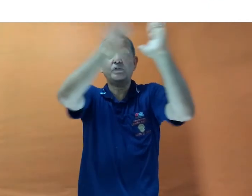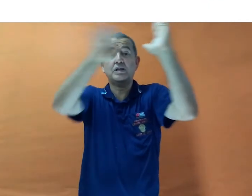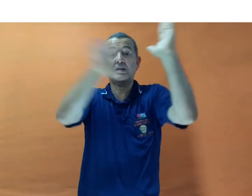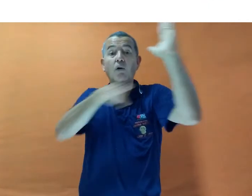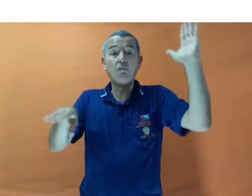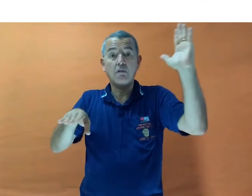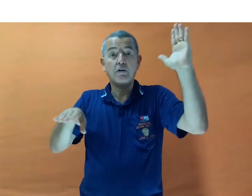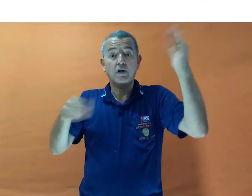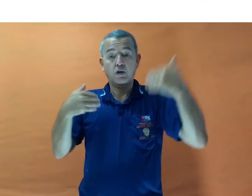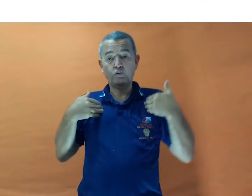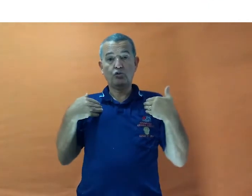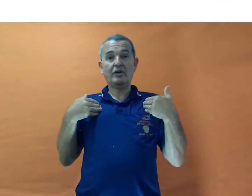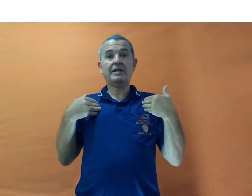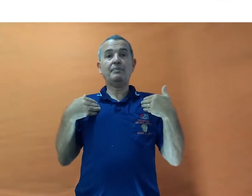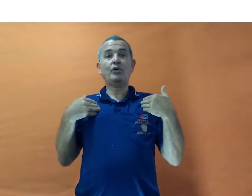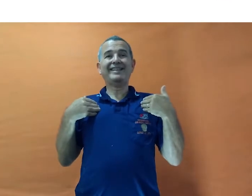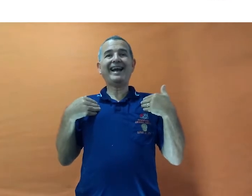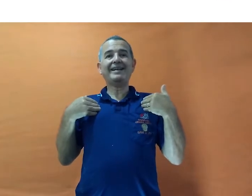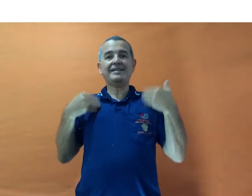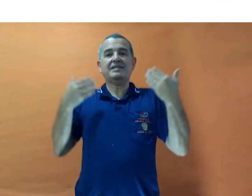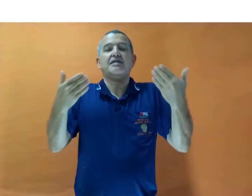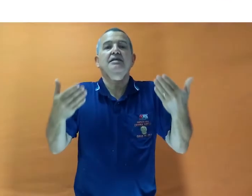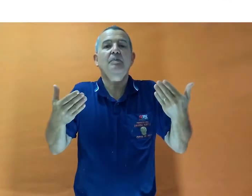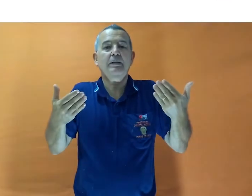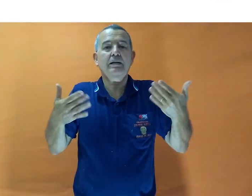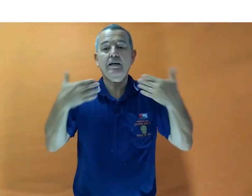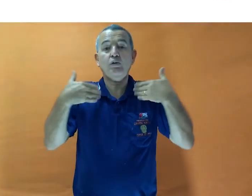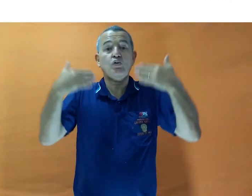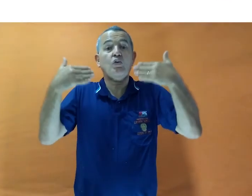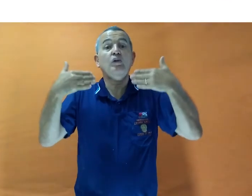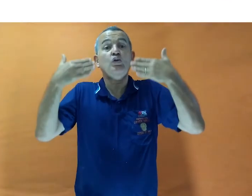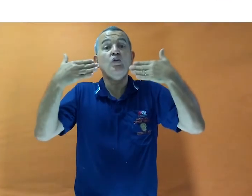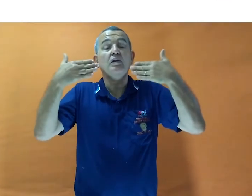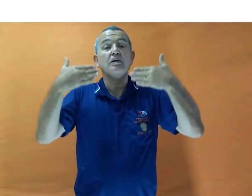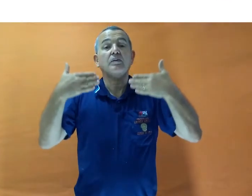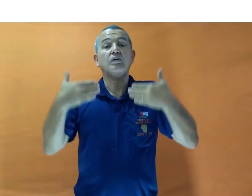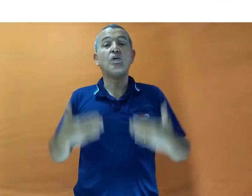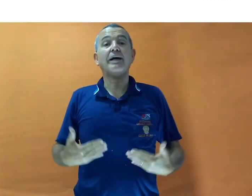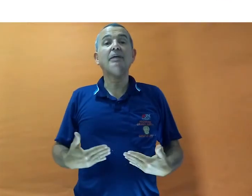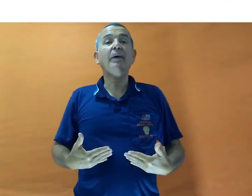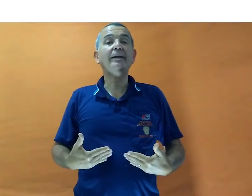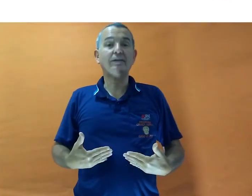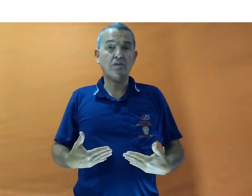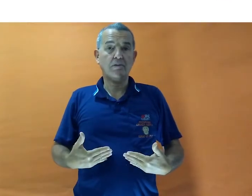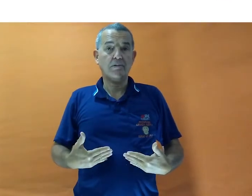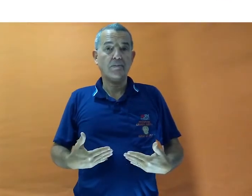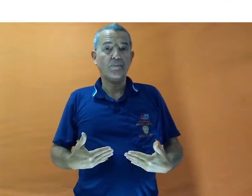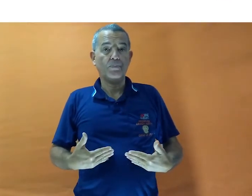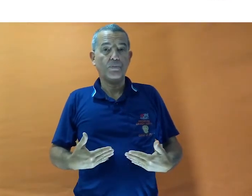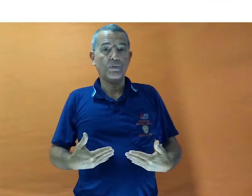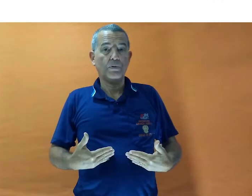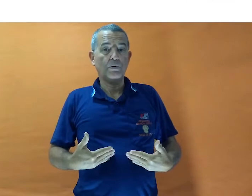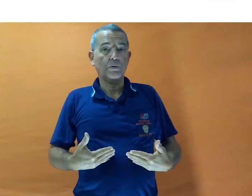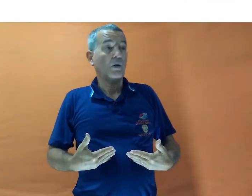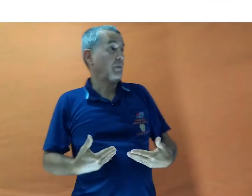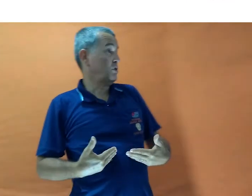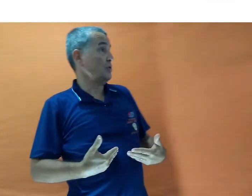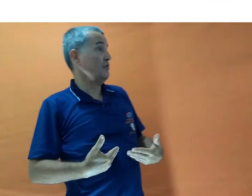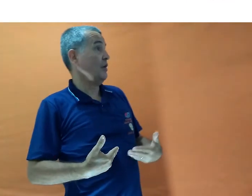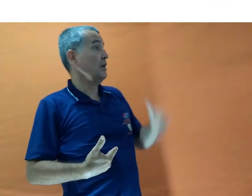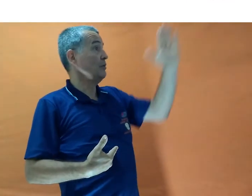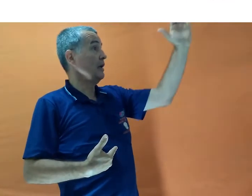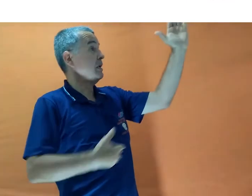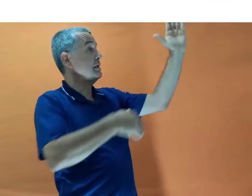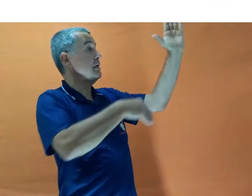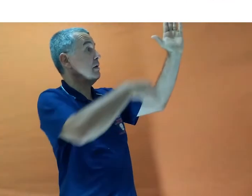Nesta posição, eu estou aqui por trás da prateleira, eu estou no lugar da parede. Mas se eu